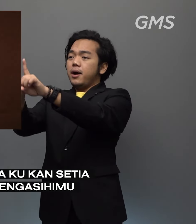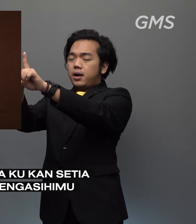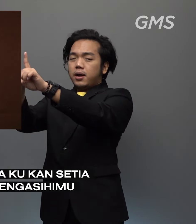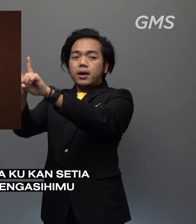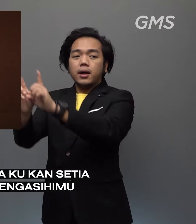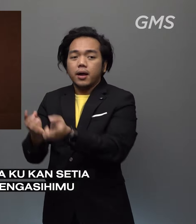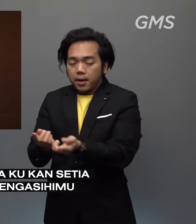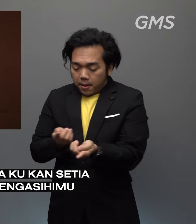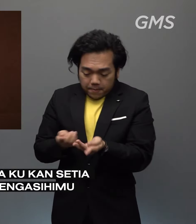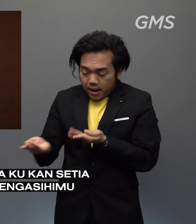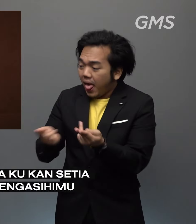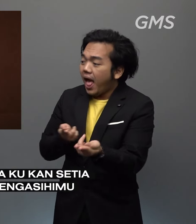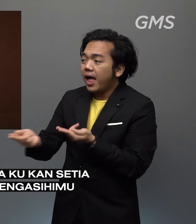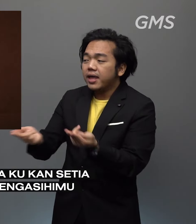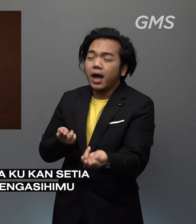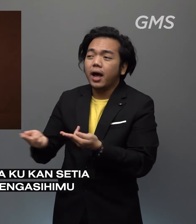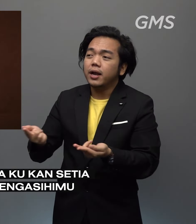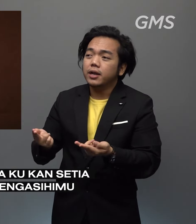melayani,